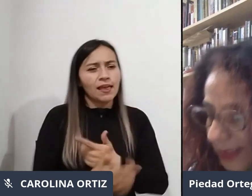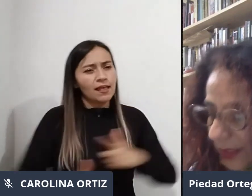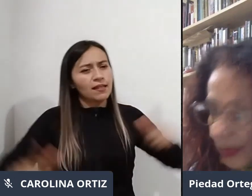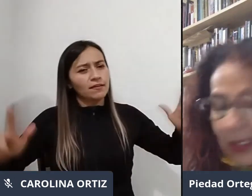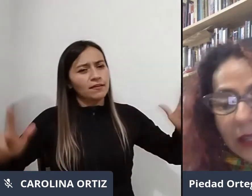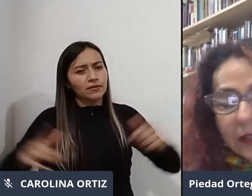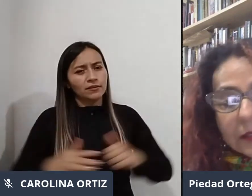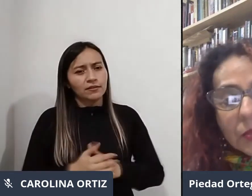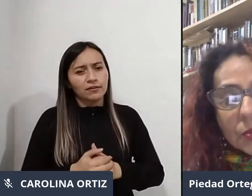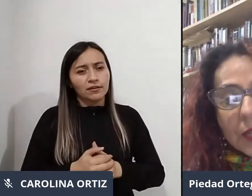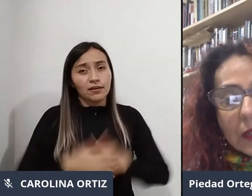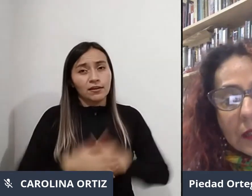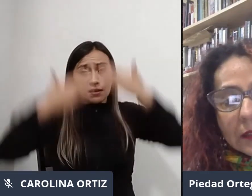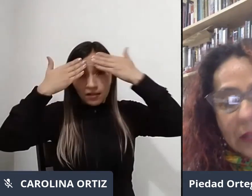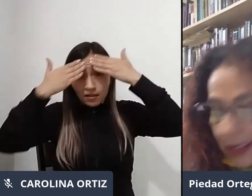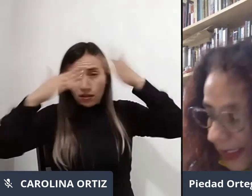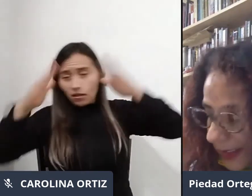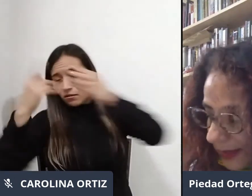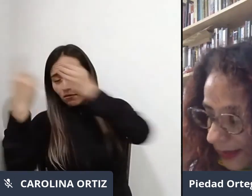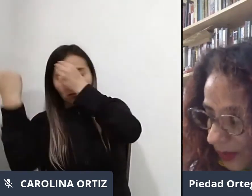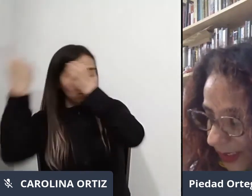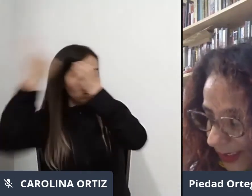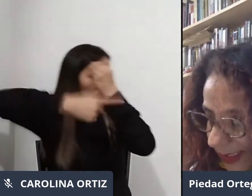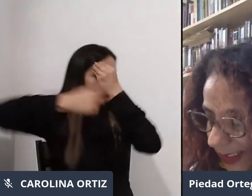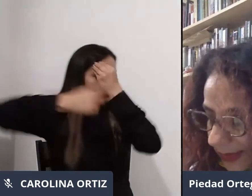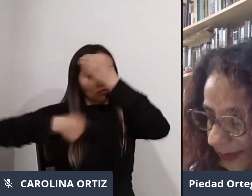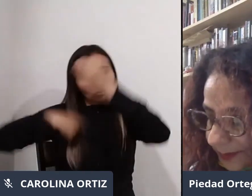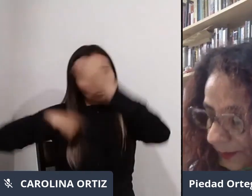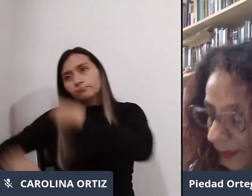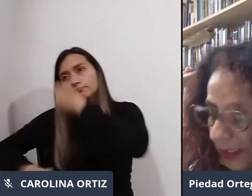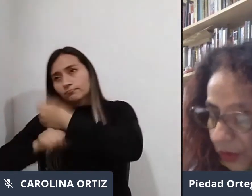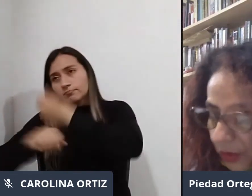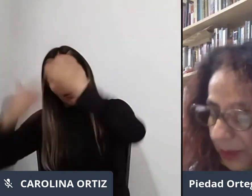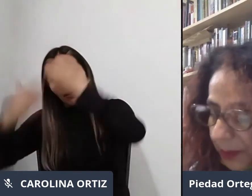democracia contra la dictadura de derecha o de izquierda.